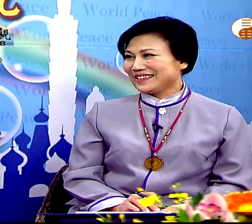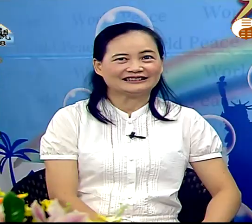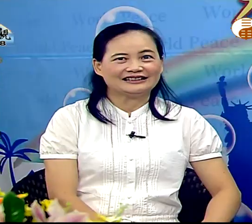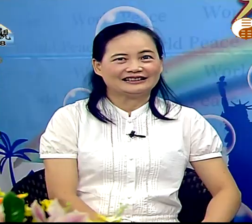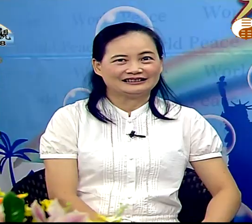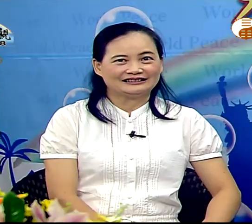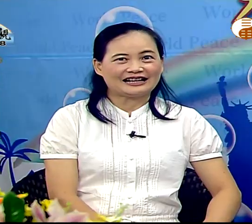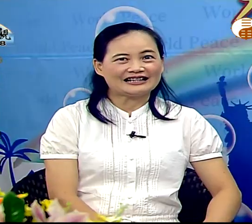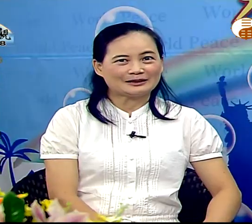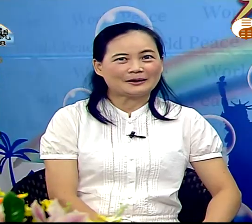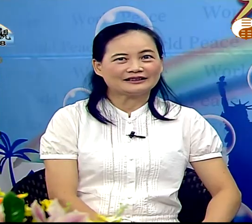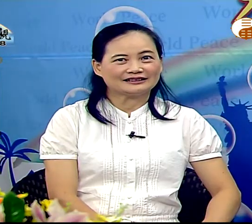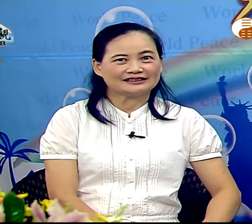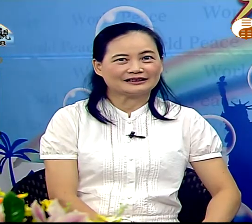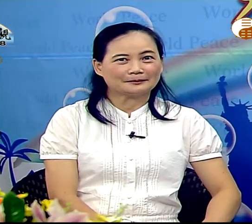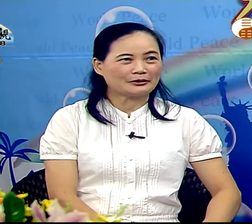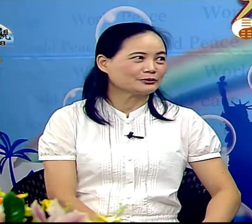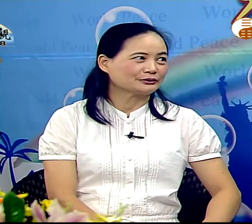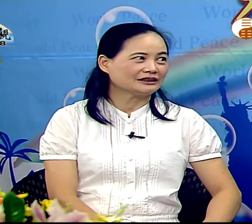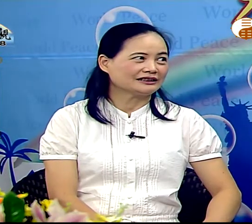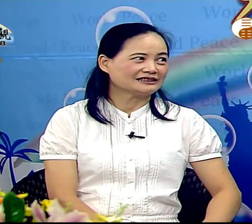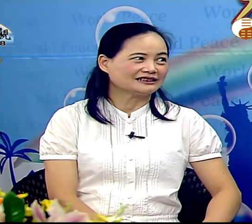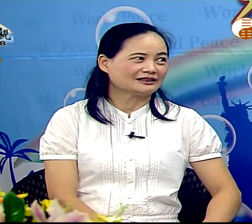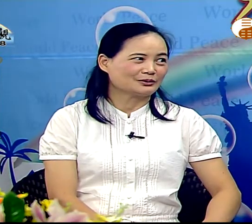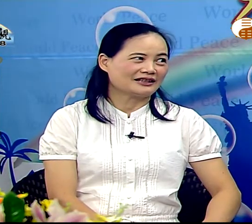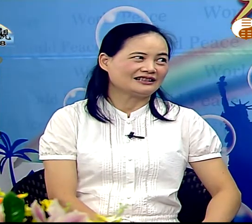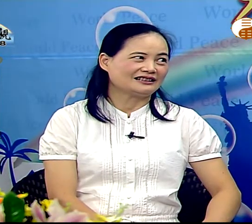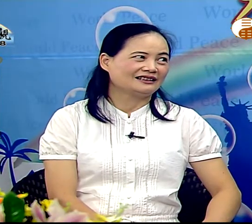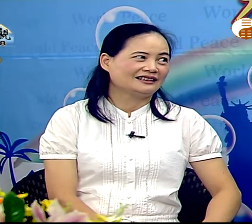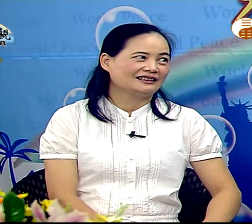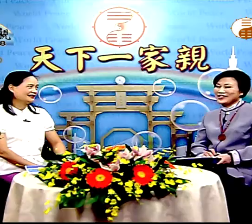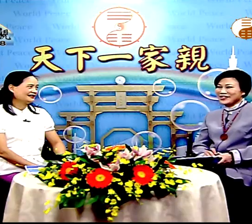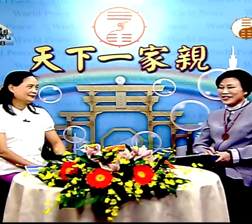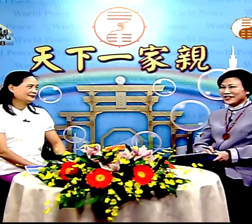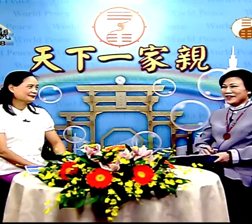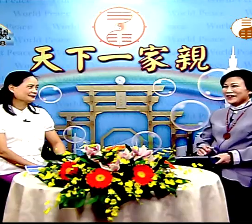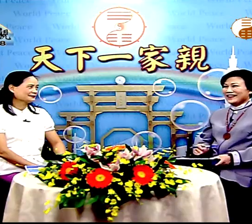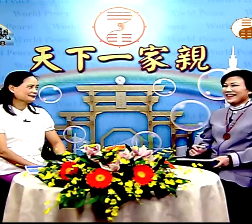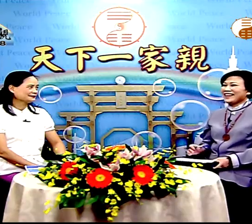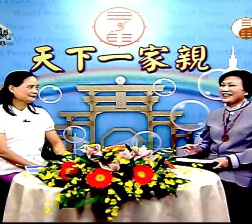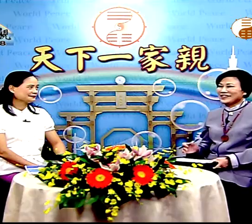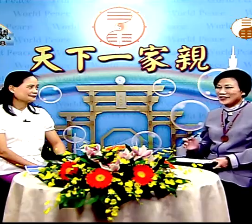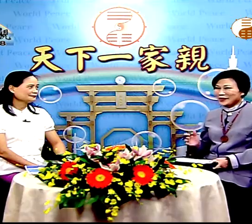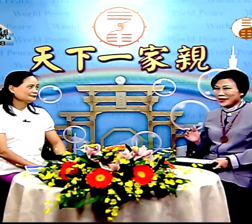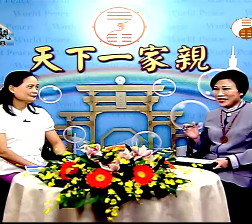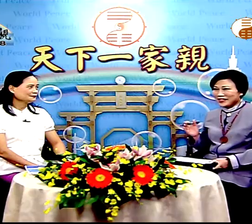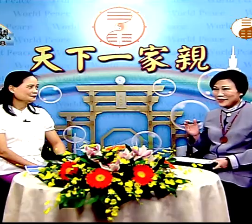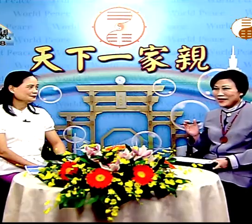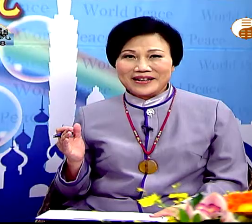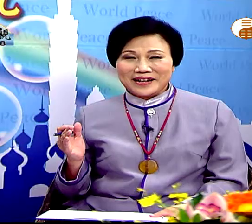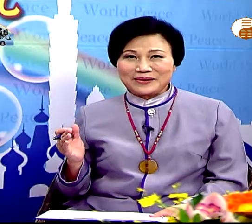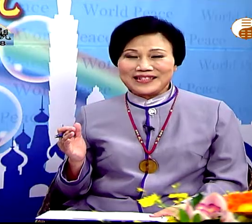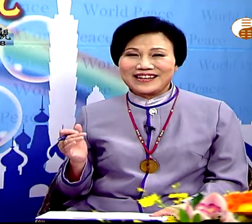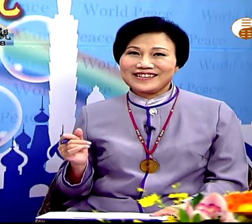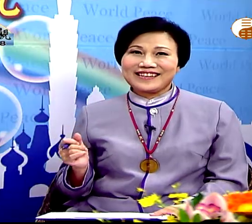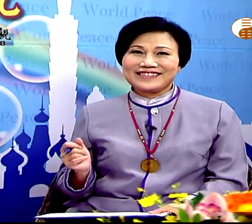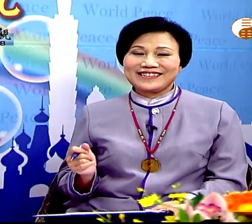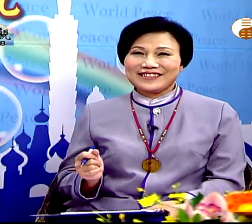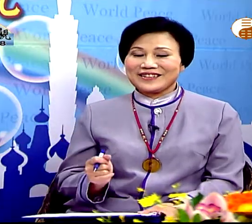个他喜欢的这个美术的这个学系。 真的是太好了，对一位老师来讲是